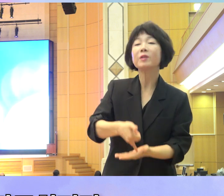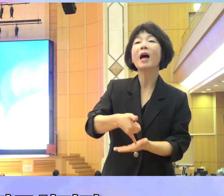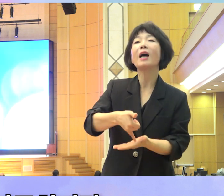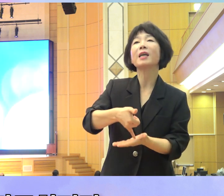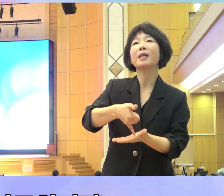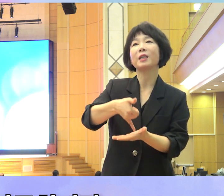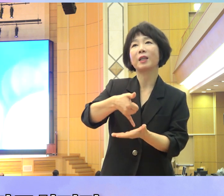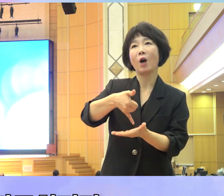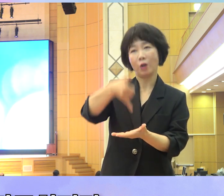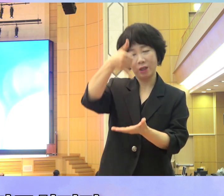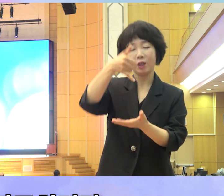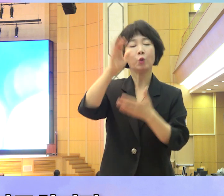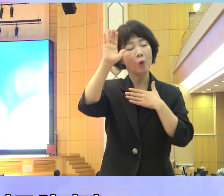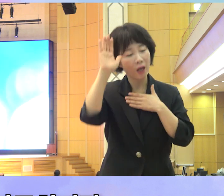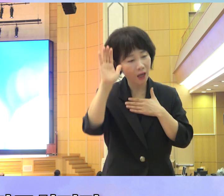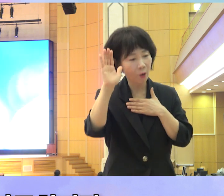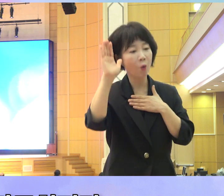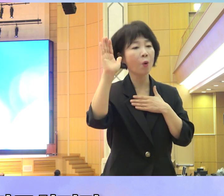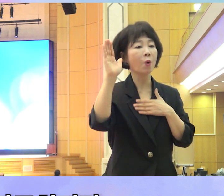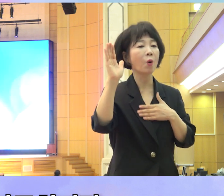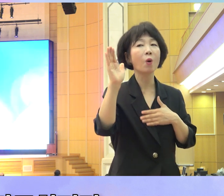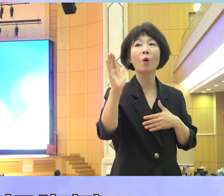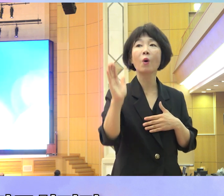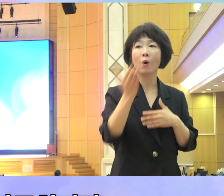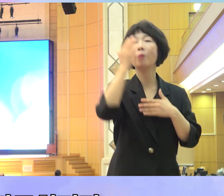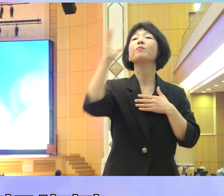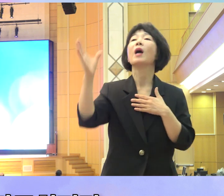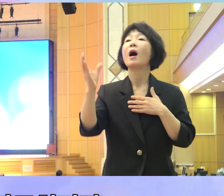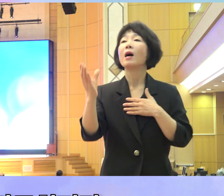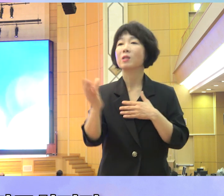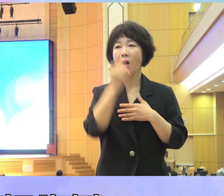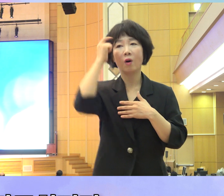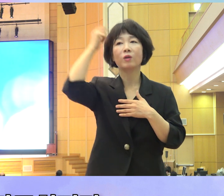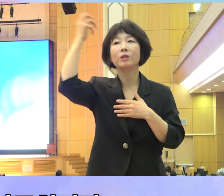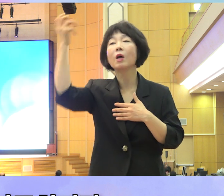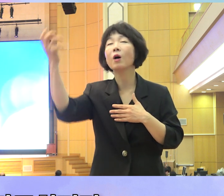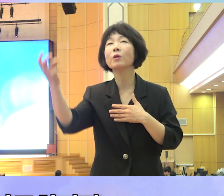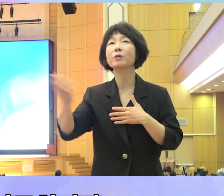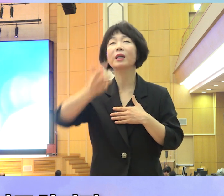성품이 나의 인격이 되고,